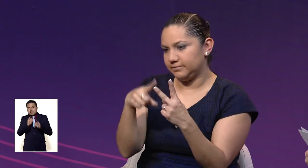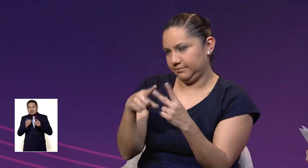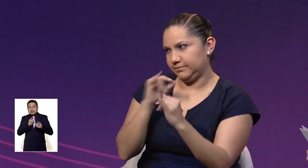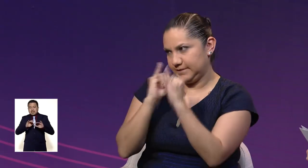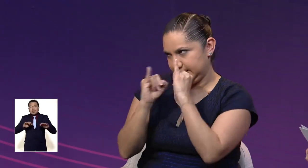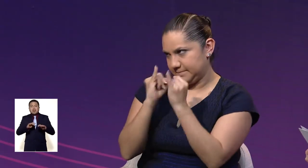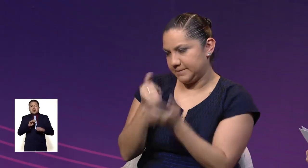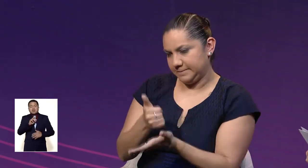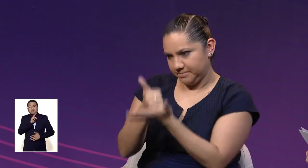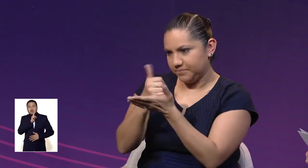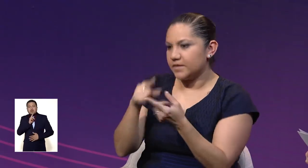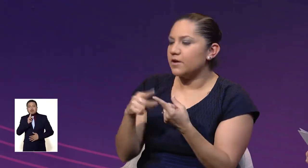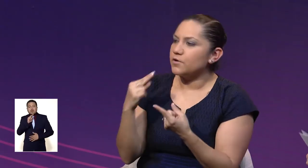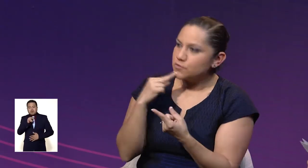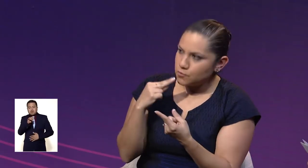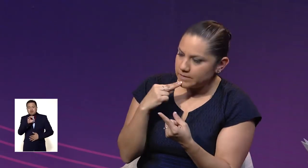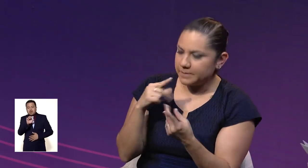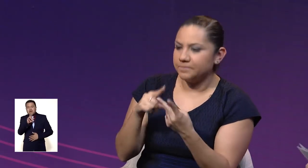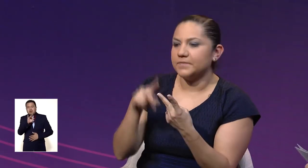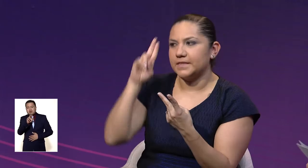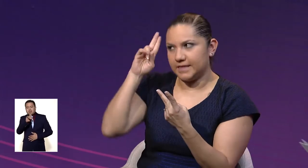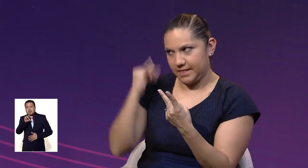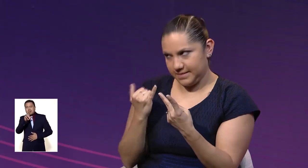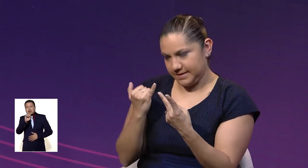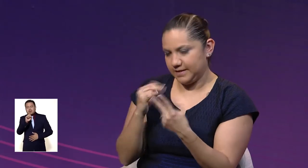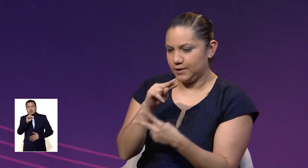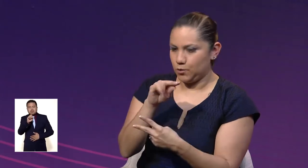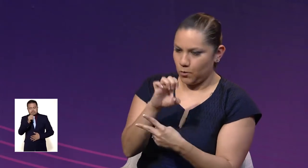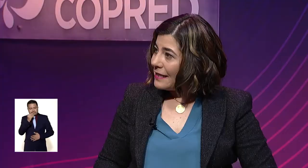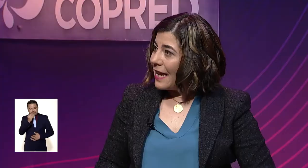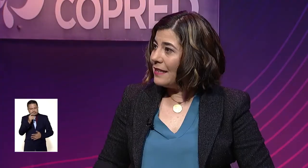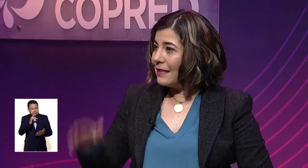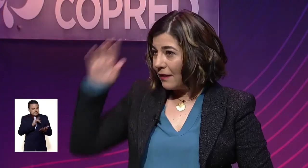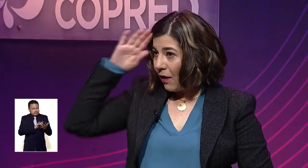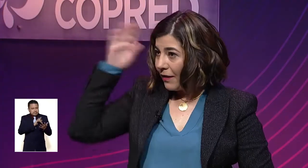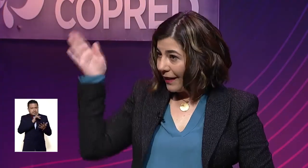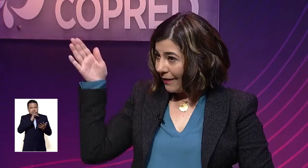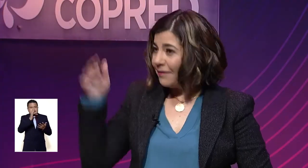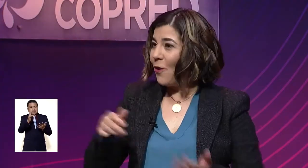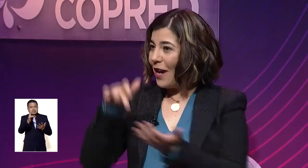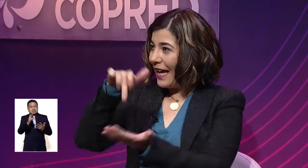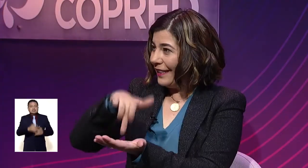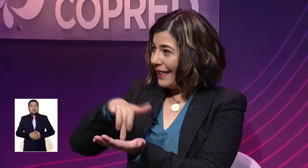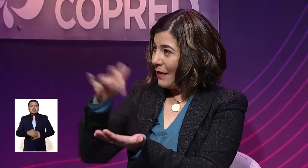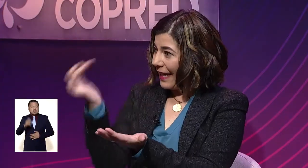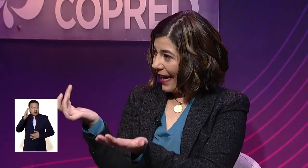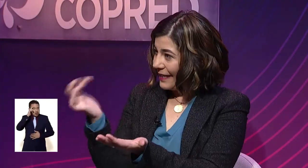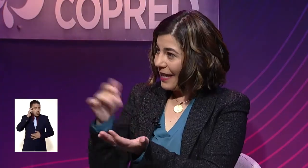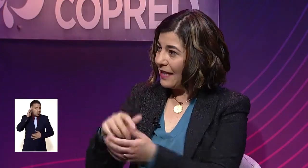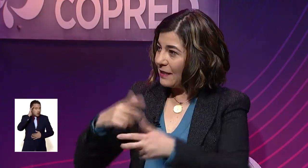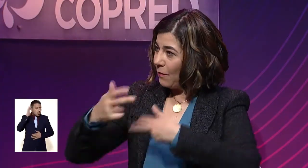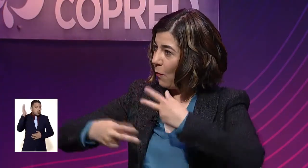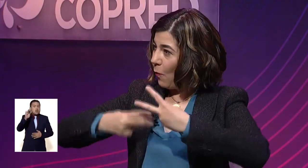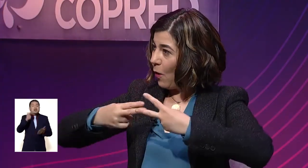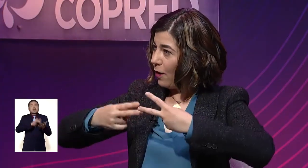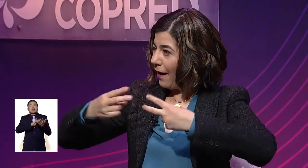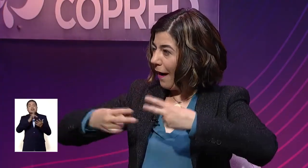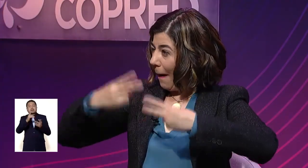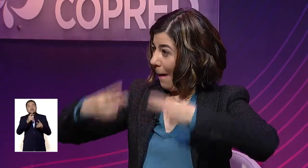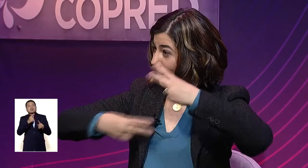Noé Romero y Nadeli Cruz. Muchísimas gracias. Hola y gracias por